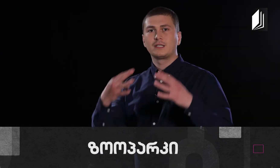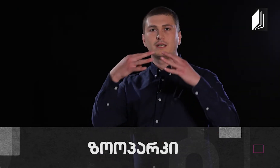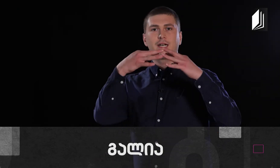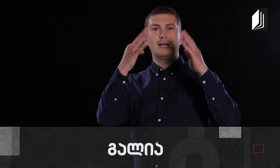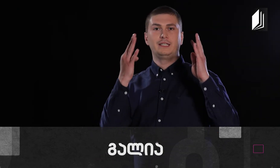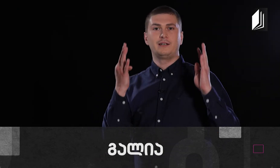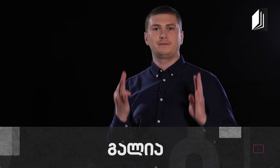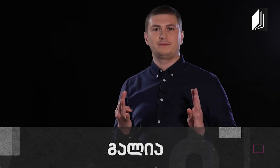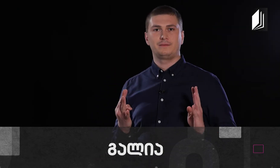კალია.